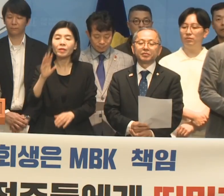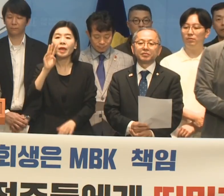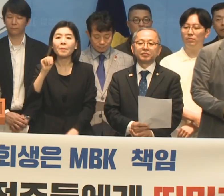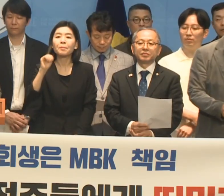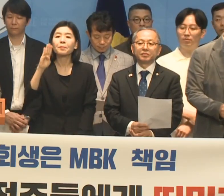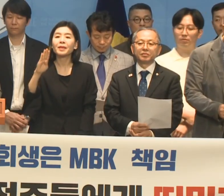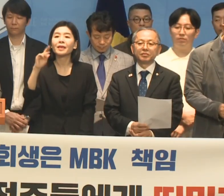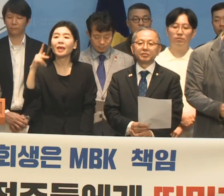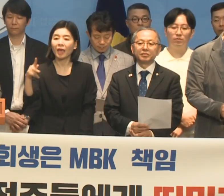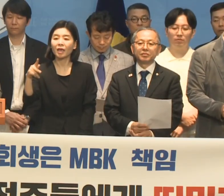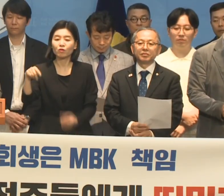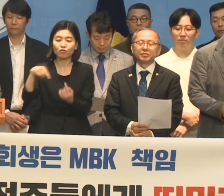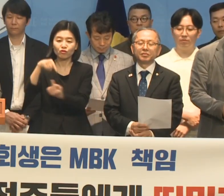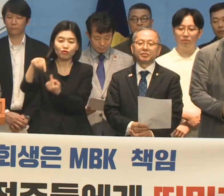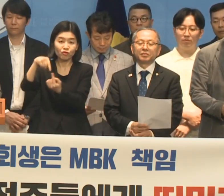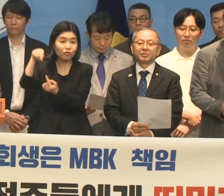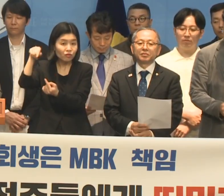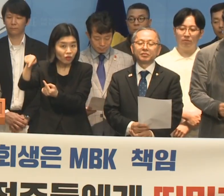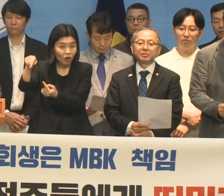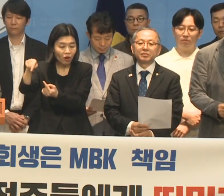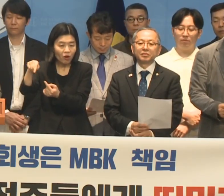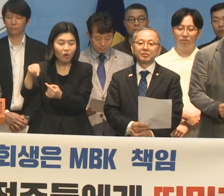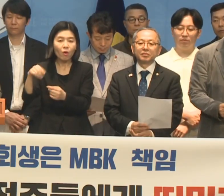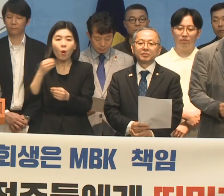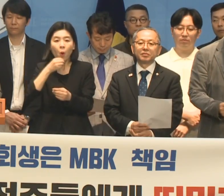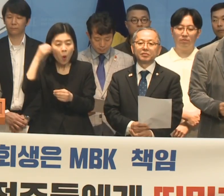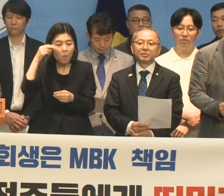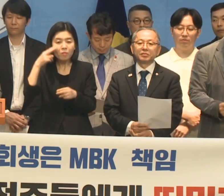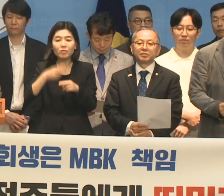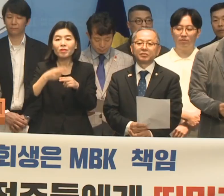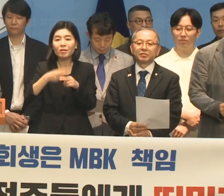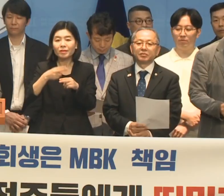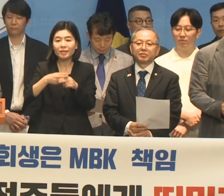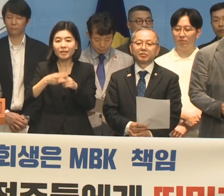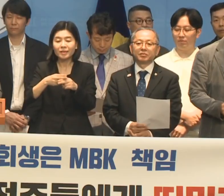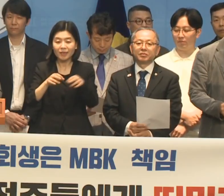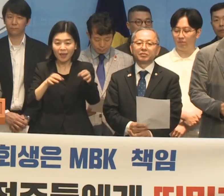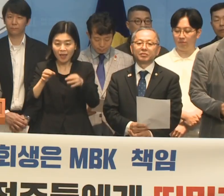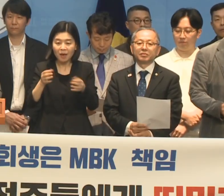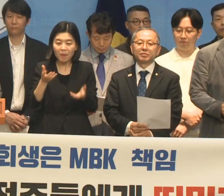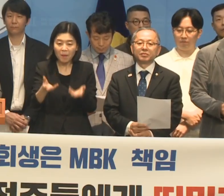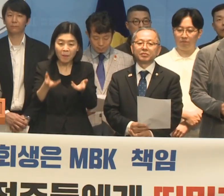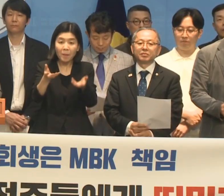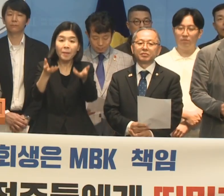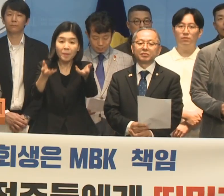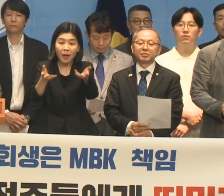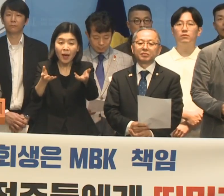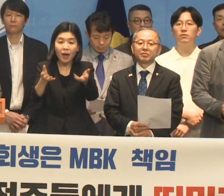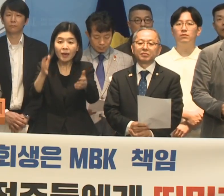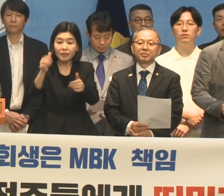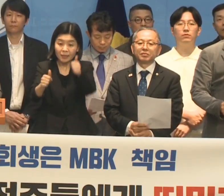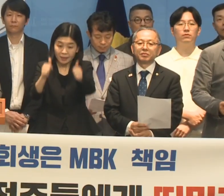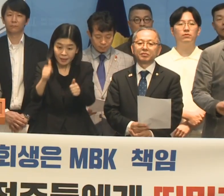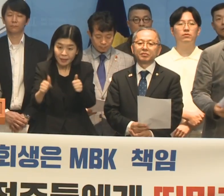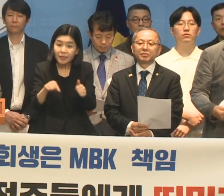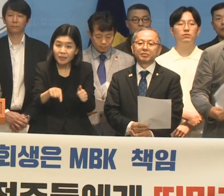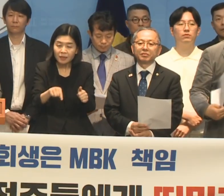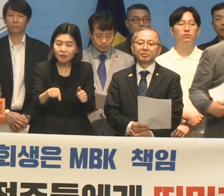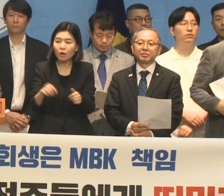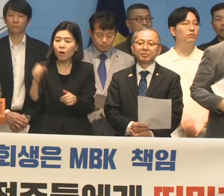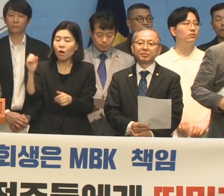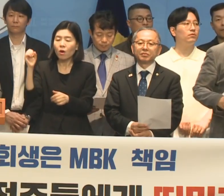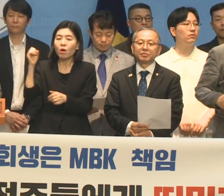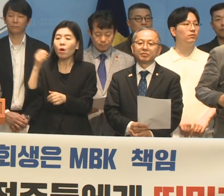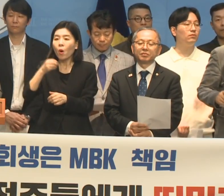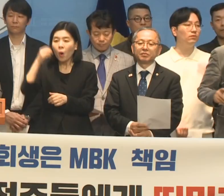MBK를 운영하는 홈플러스에 입점해서 사업을 하시는 전주민들이 홈플러스의 기습적인 기업희생 신청으로